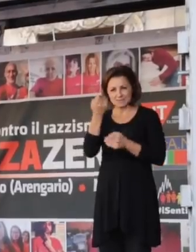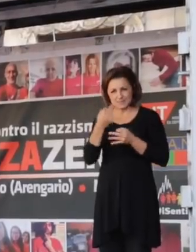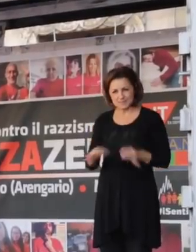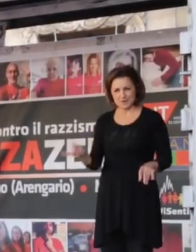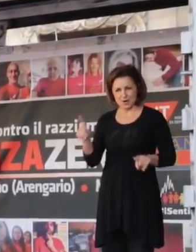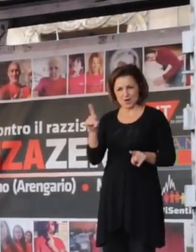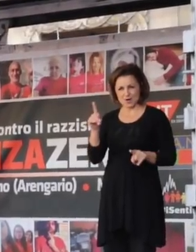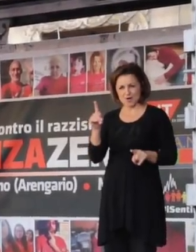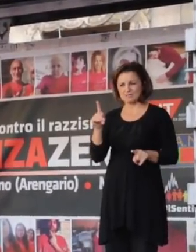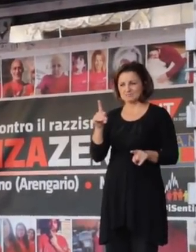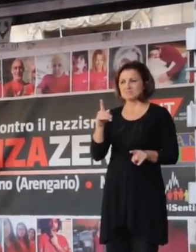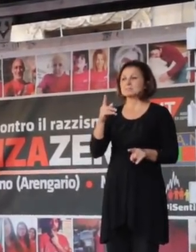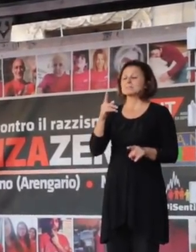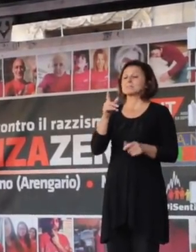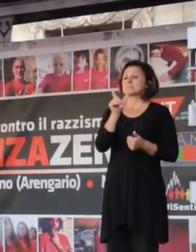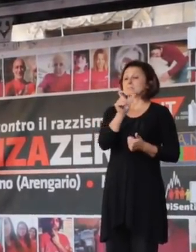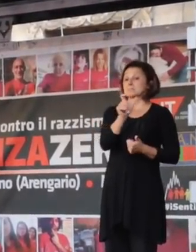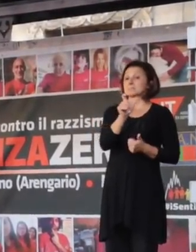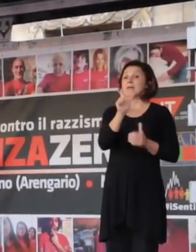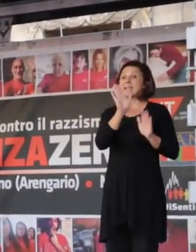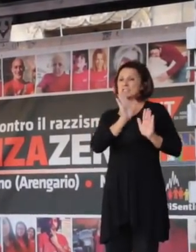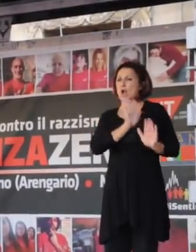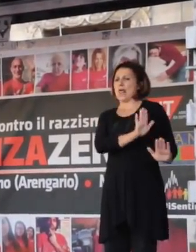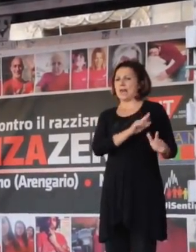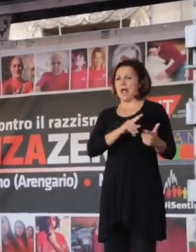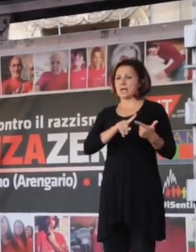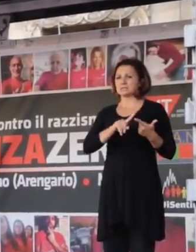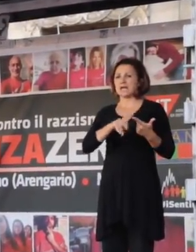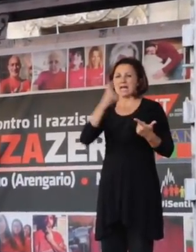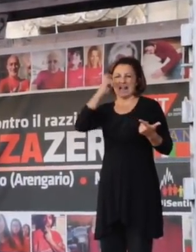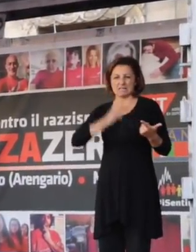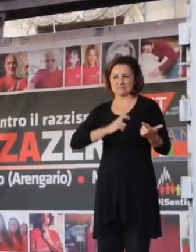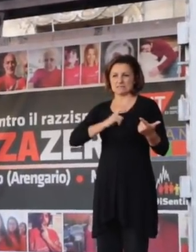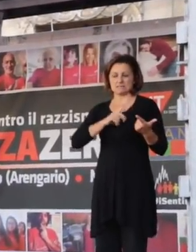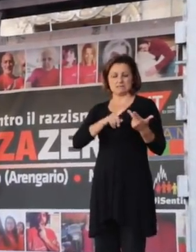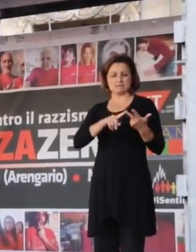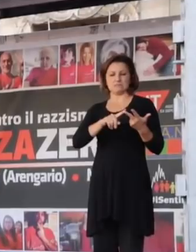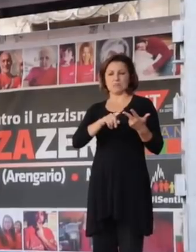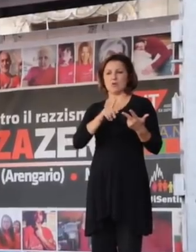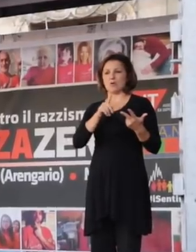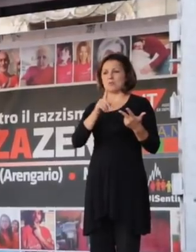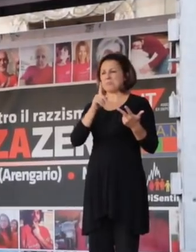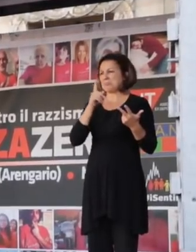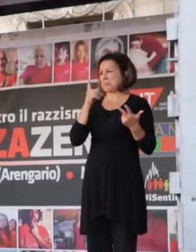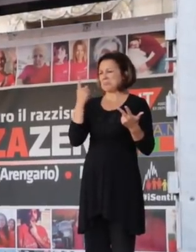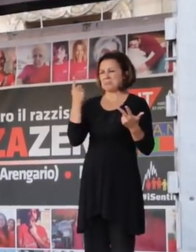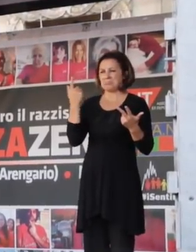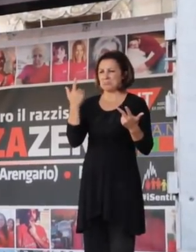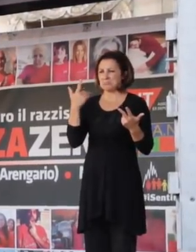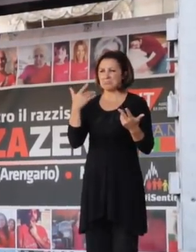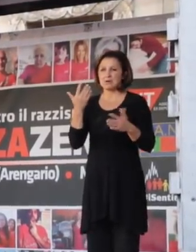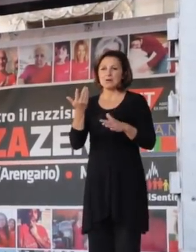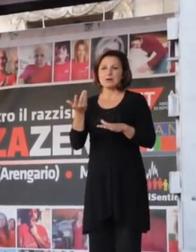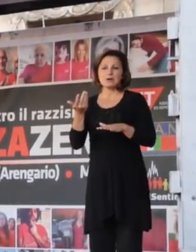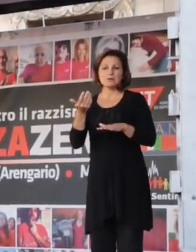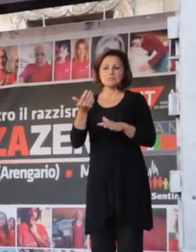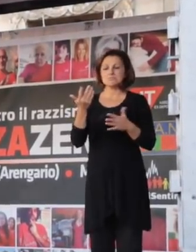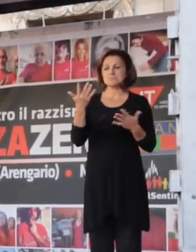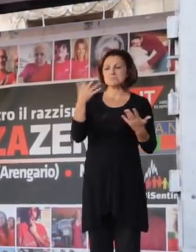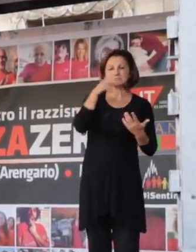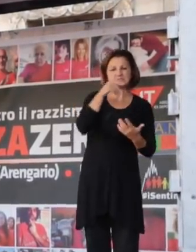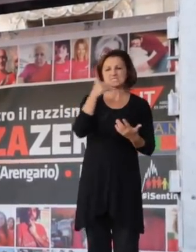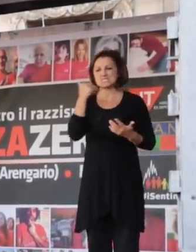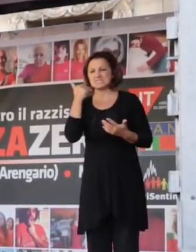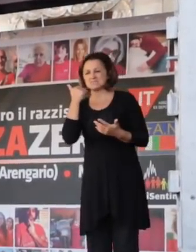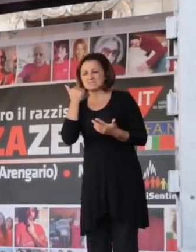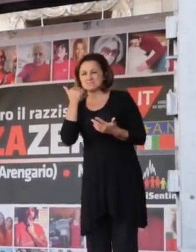intolleranza, razzismo, sessismo, omofobia, violenza, documentando da un lato, e abbiamo